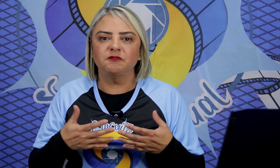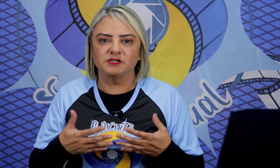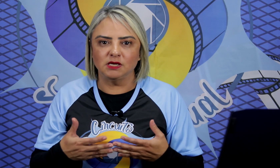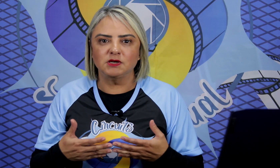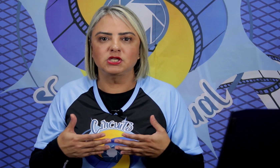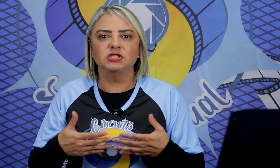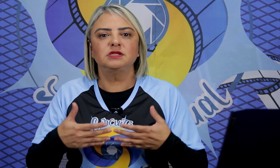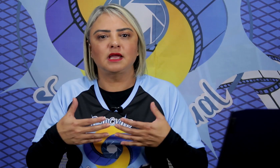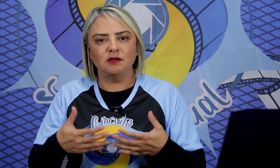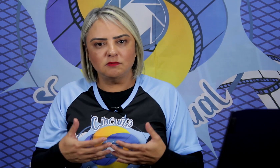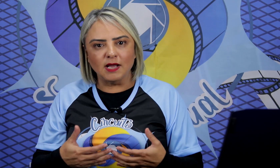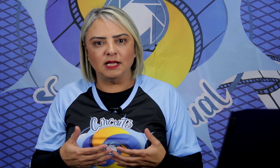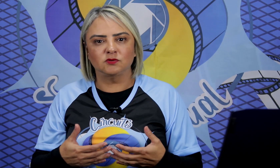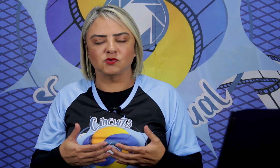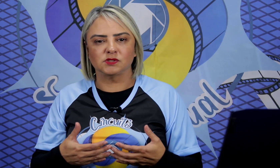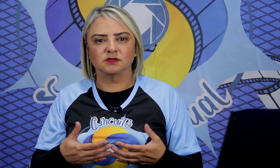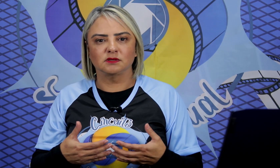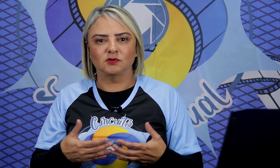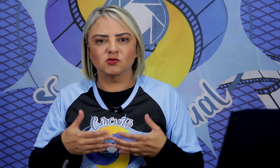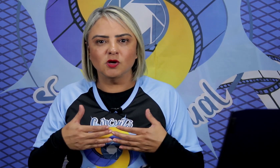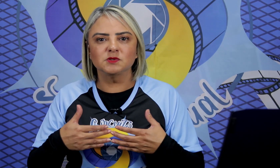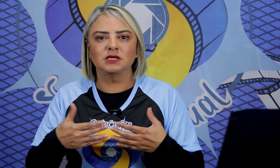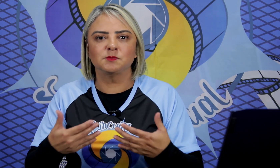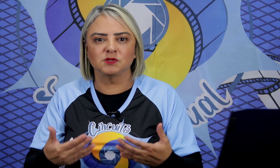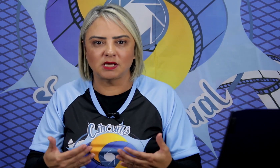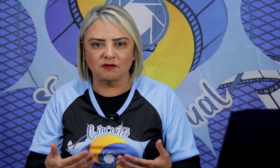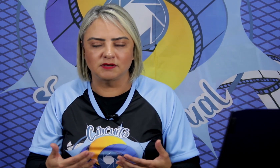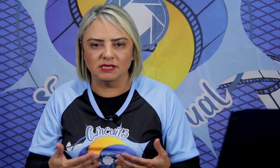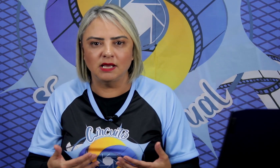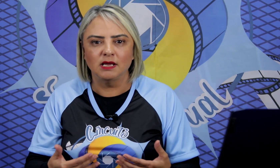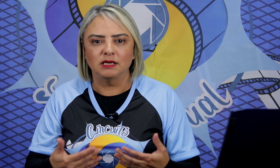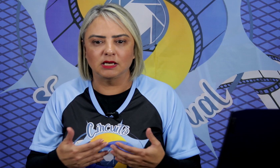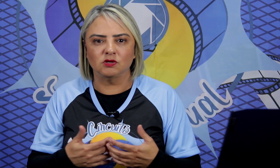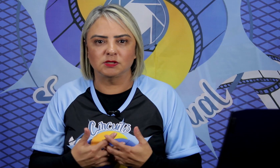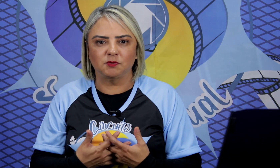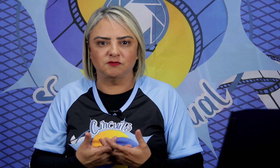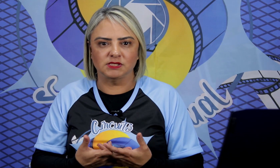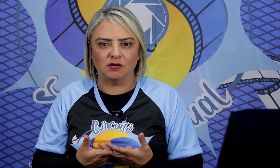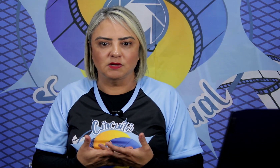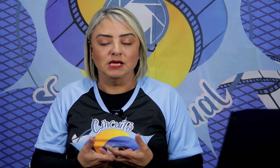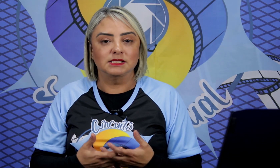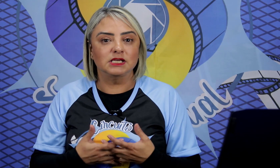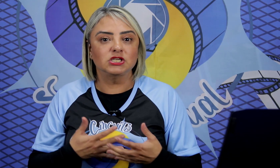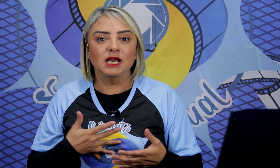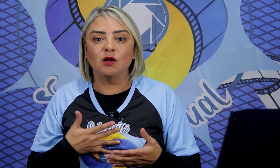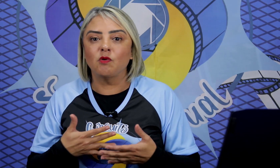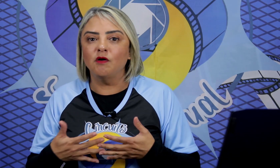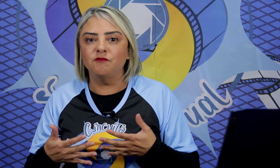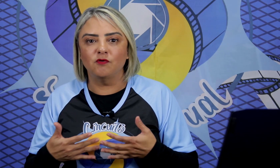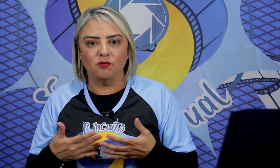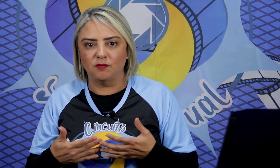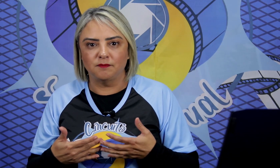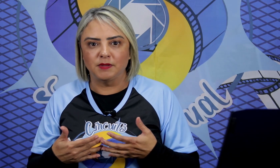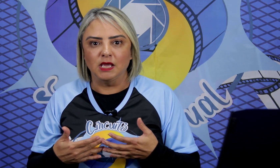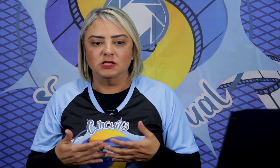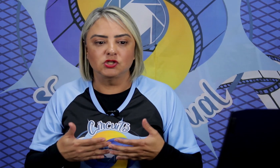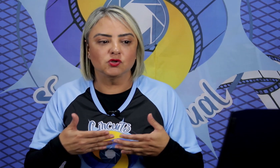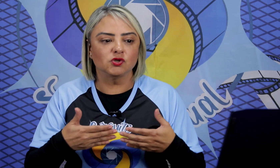profissão, a gente tem um ethos. Nós somos responsáveis, né, na nossa profissão, seja ela qual for. Se eu